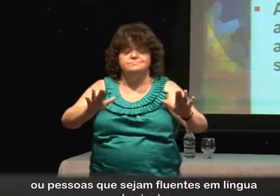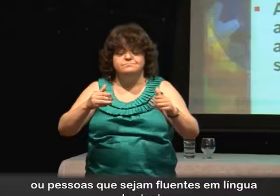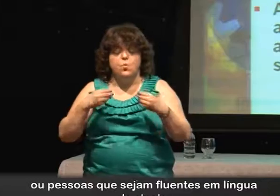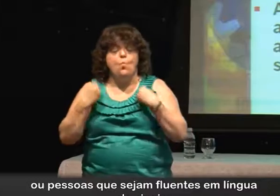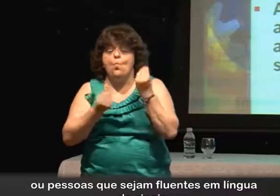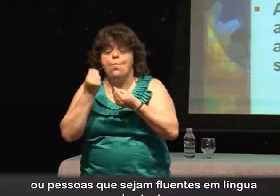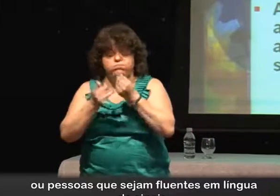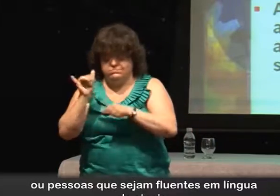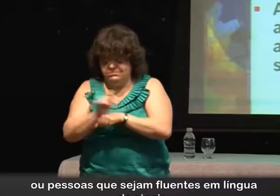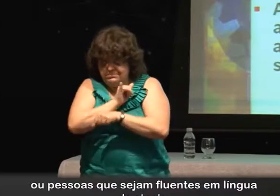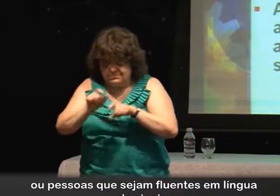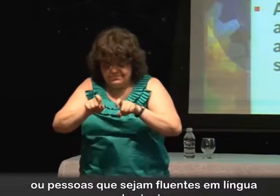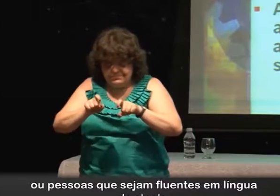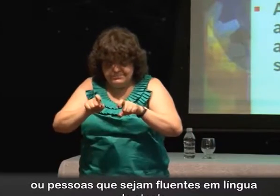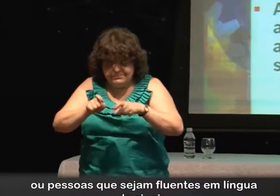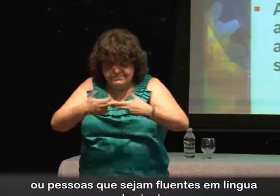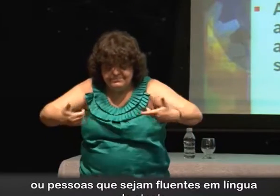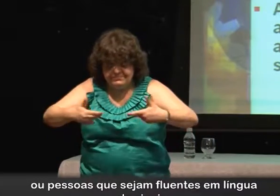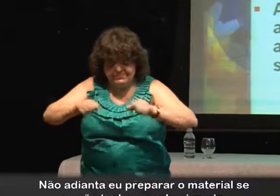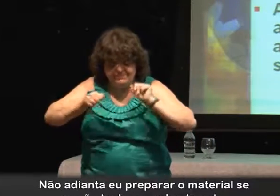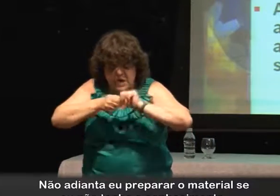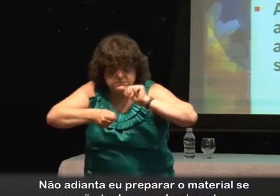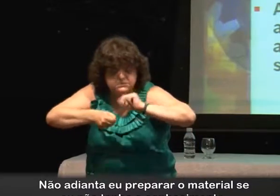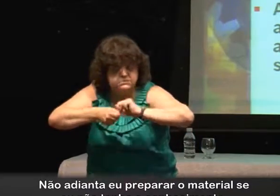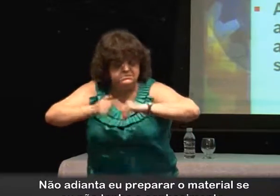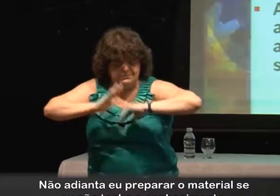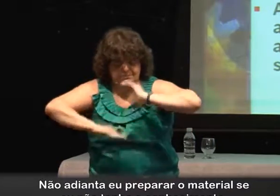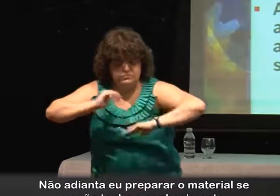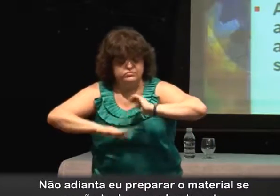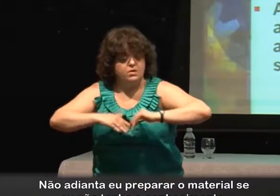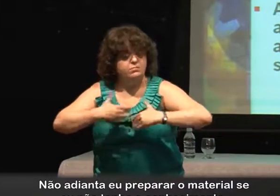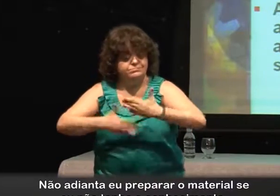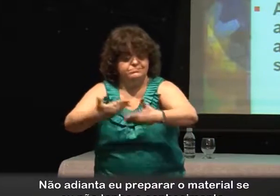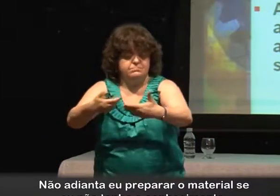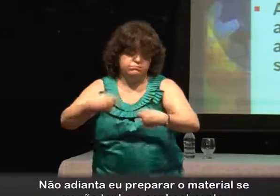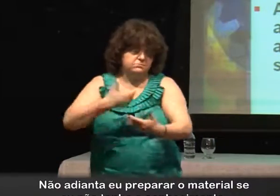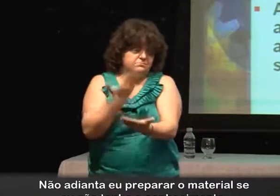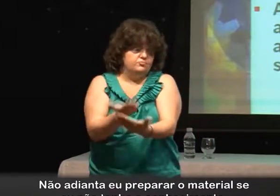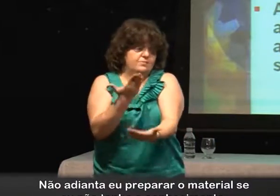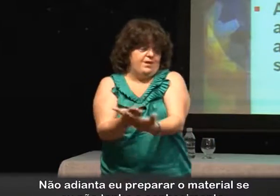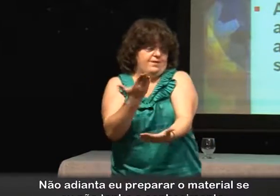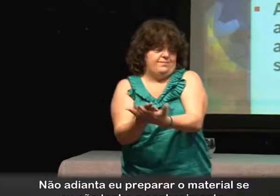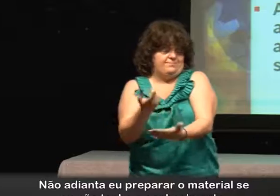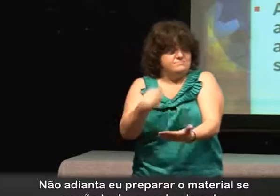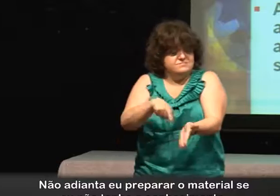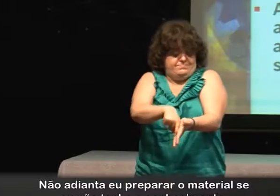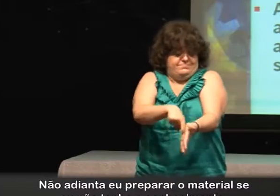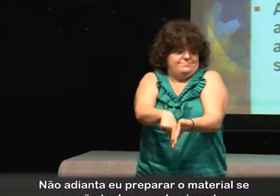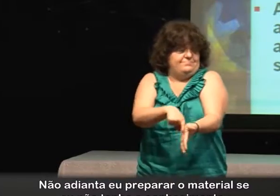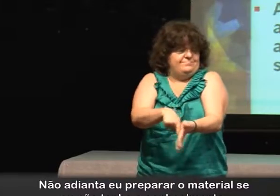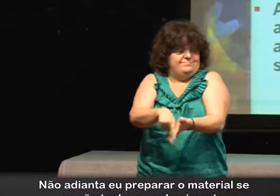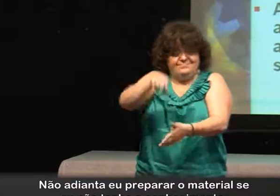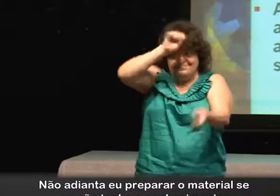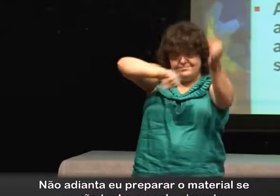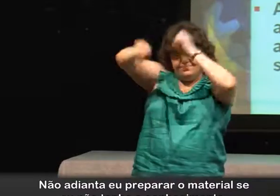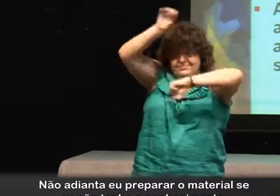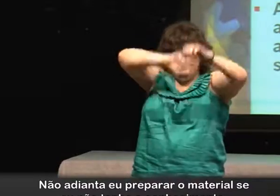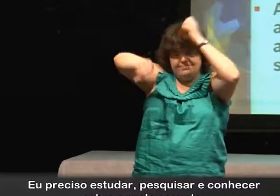sejam fluentes em línguas de sinais. Não adianta eu preparar e fazer um material se eu não tenho o conhecimento. Eu